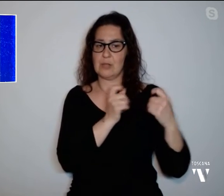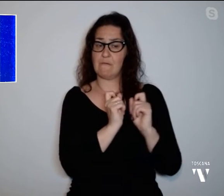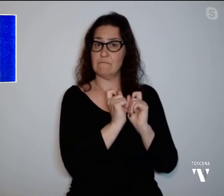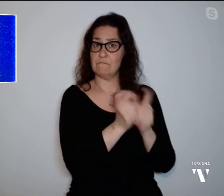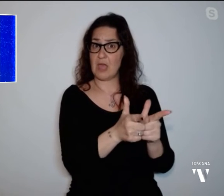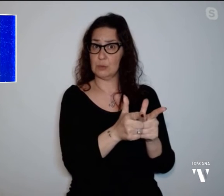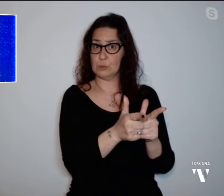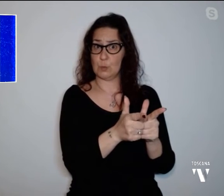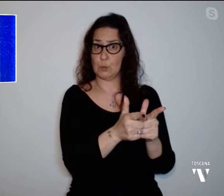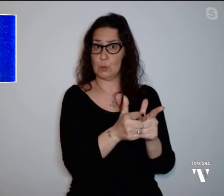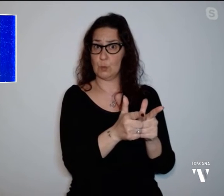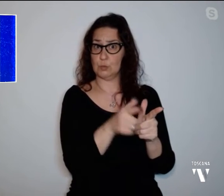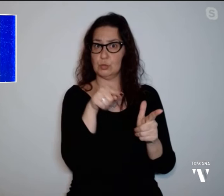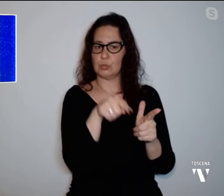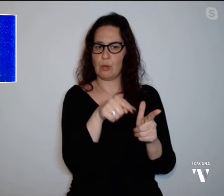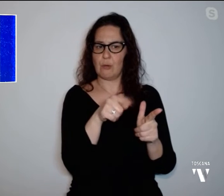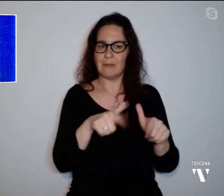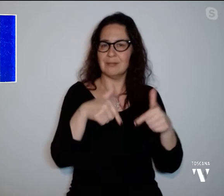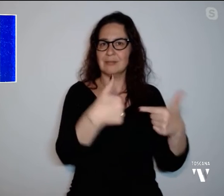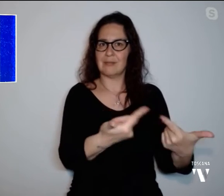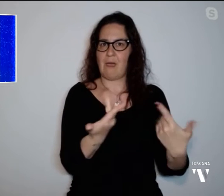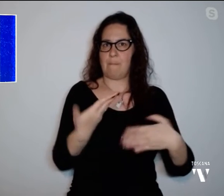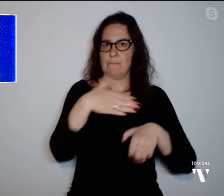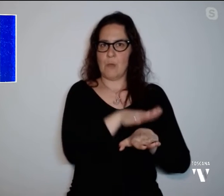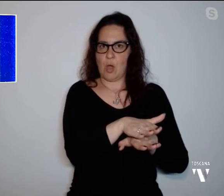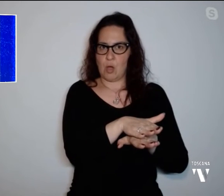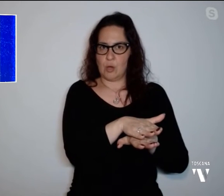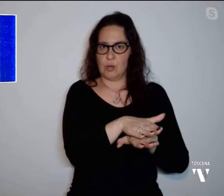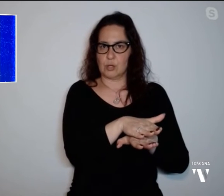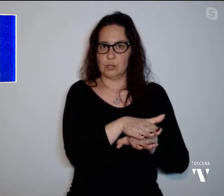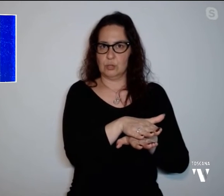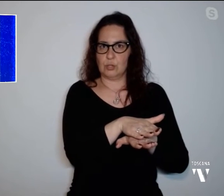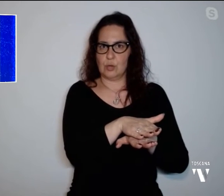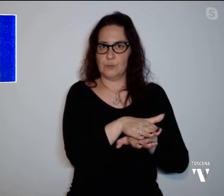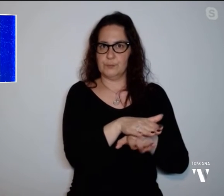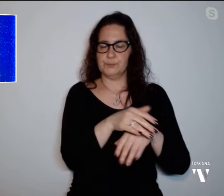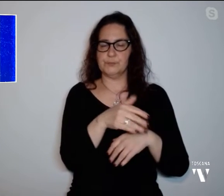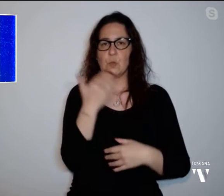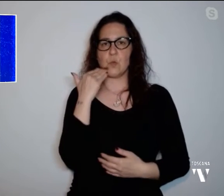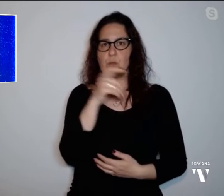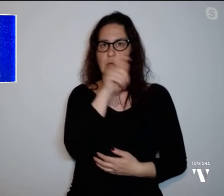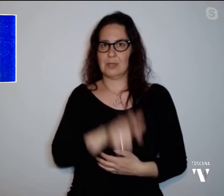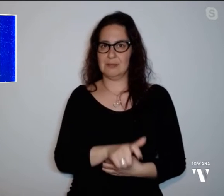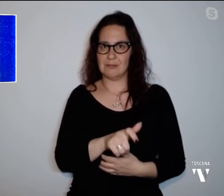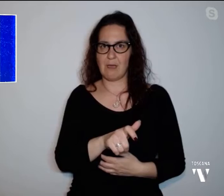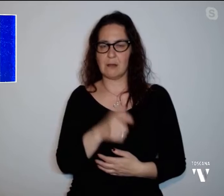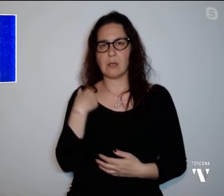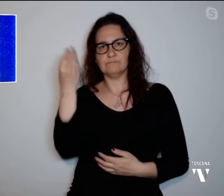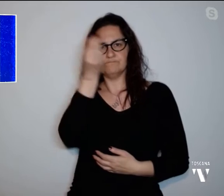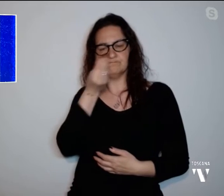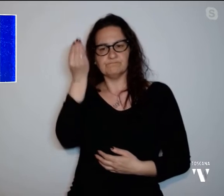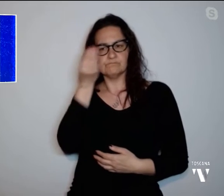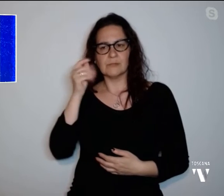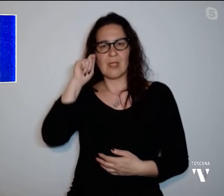dose risultata fatale per il 34enne italiano è stato ipotizzato anche il reato